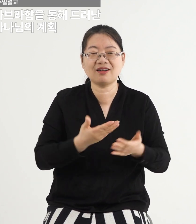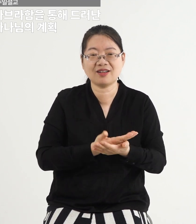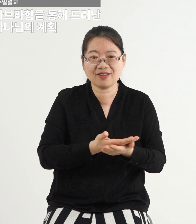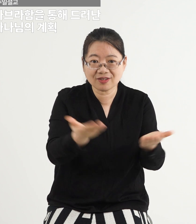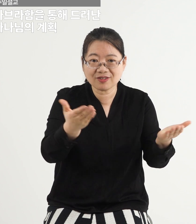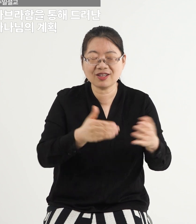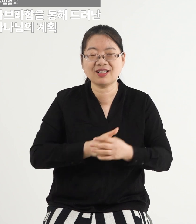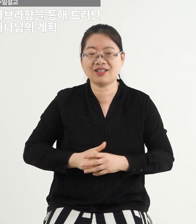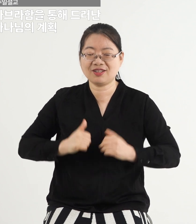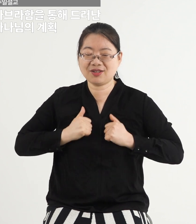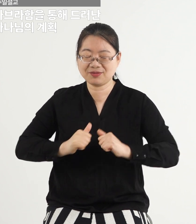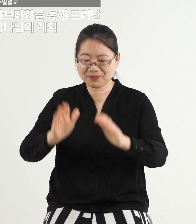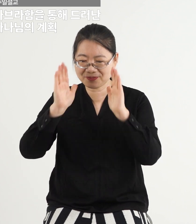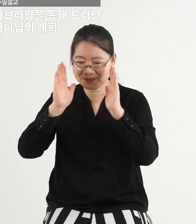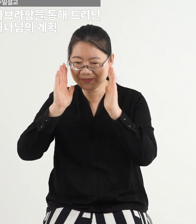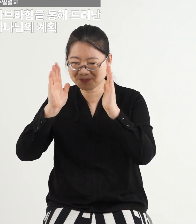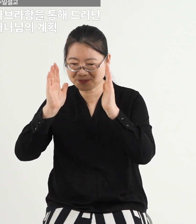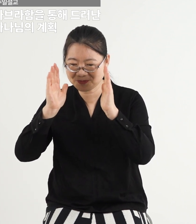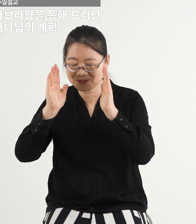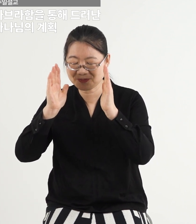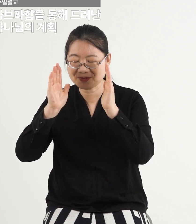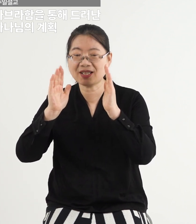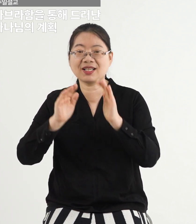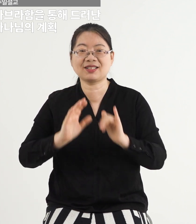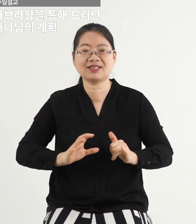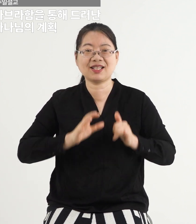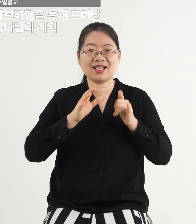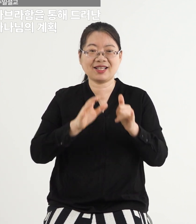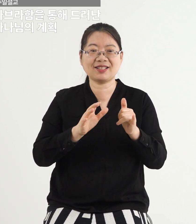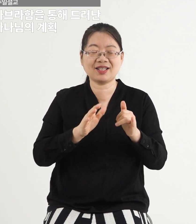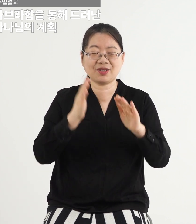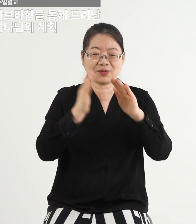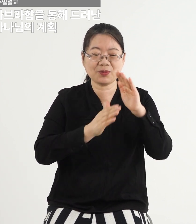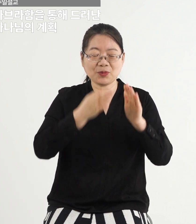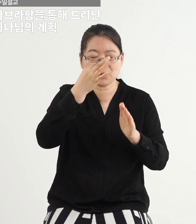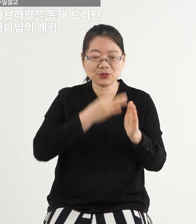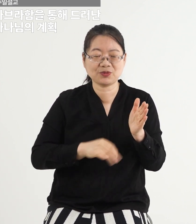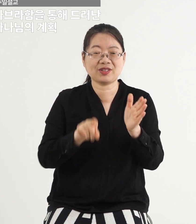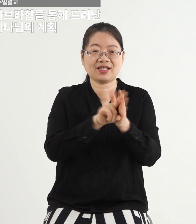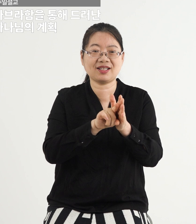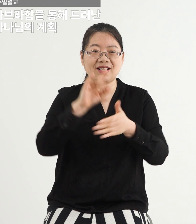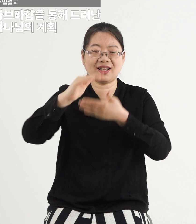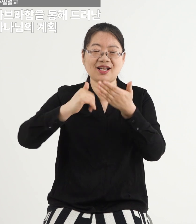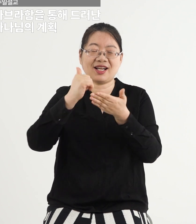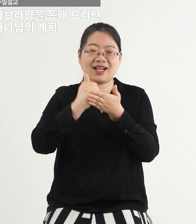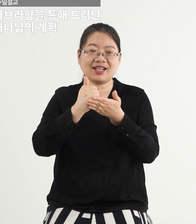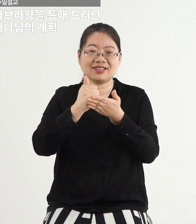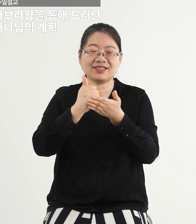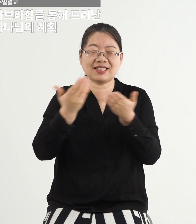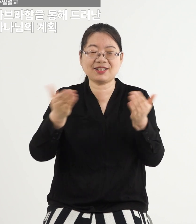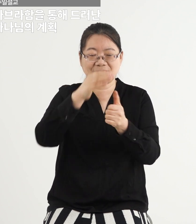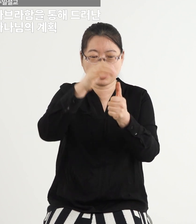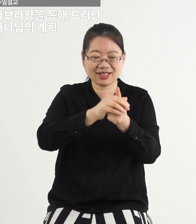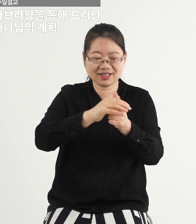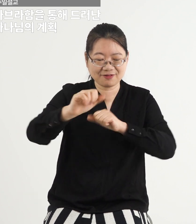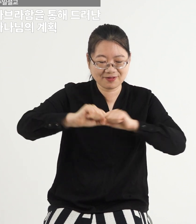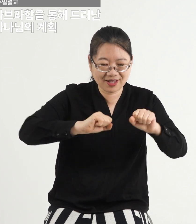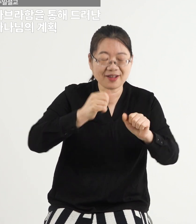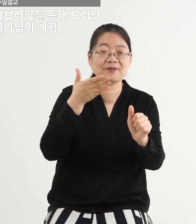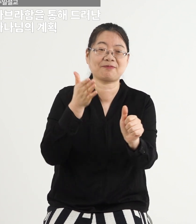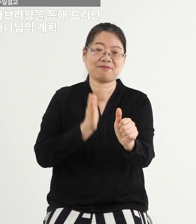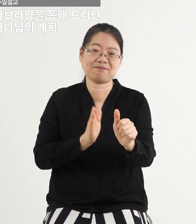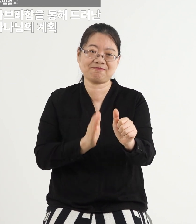흘려보내고 열심히 공부해서 이 땅의 공익과 유익을 위해서 하나님 앞에 쓰임 받는 거예요. 그 얘기를 하는